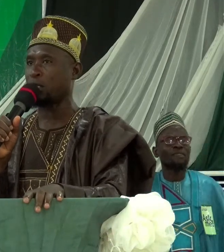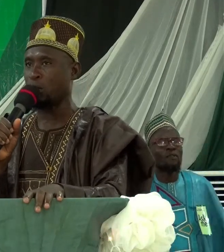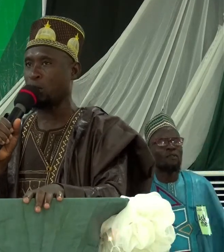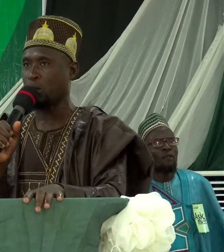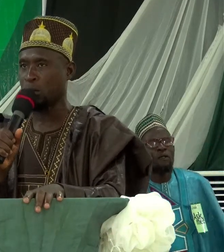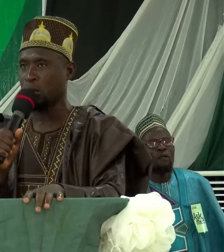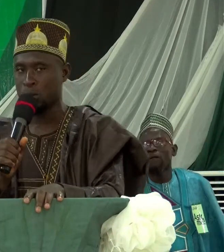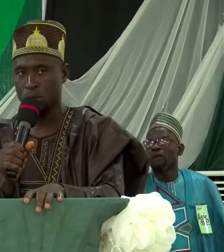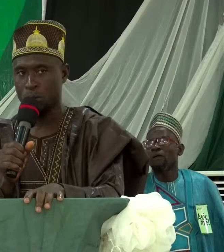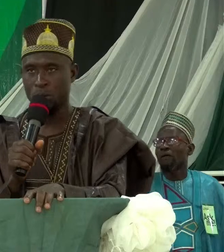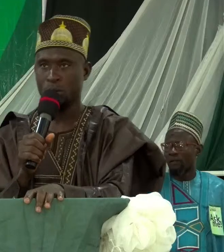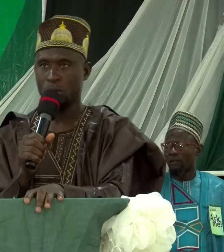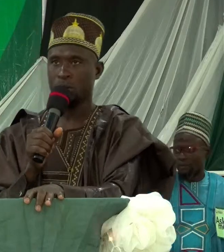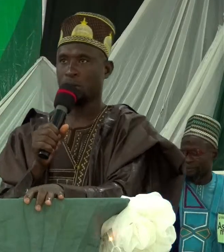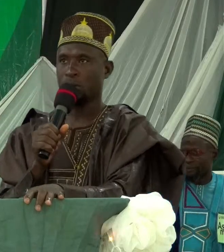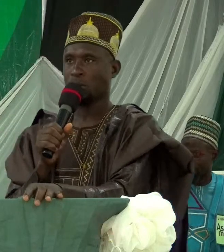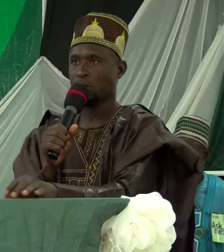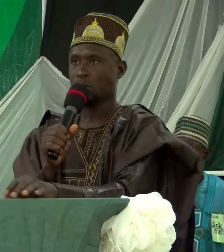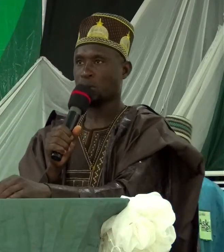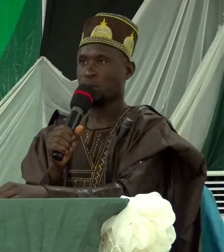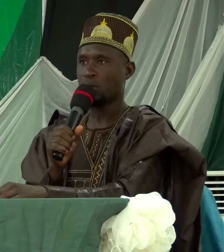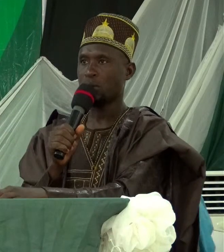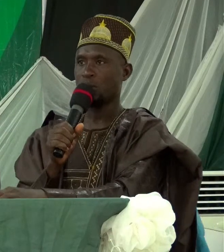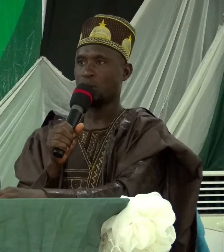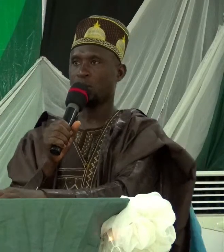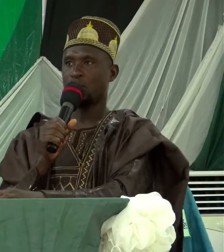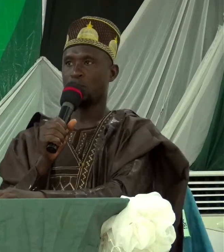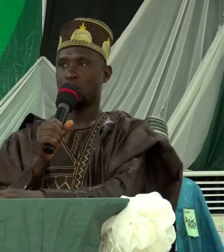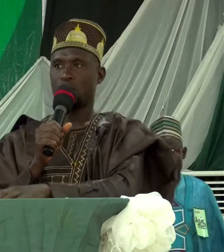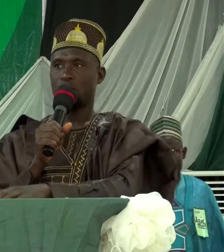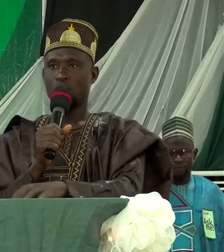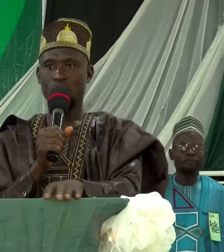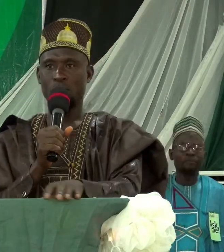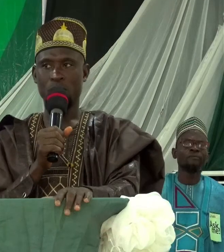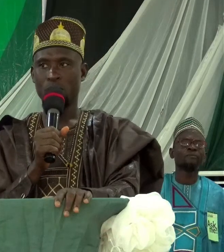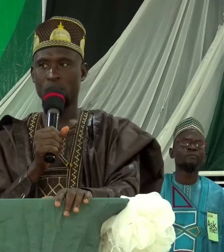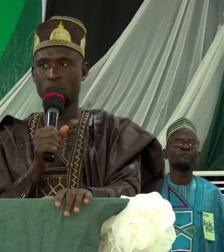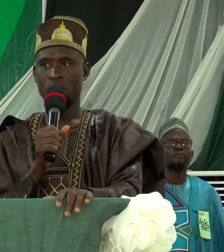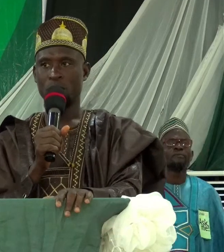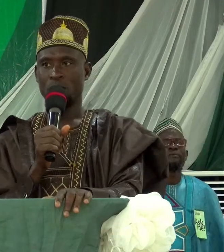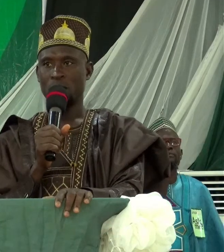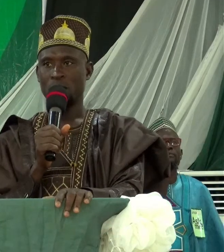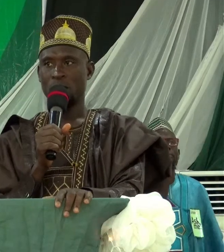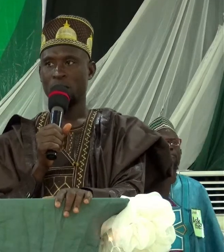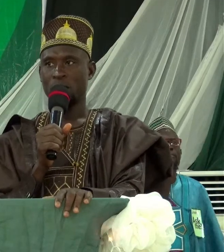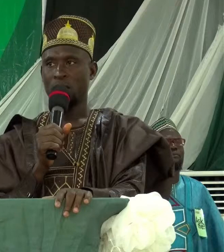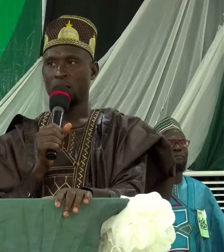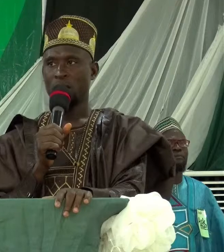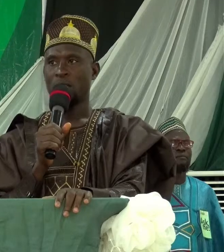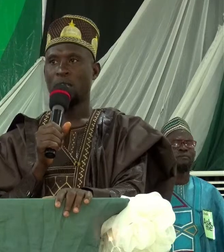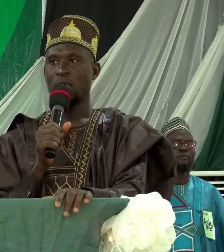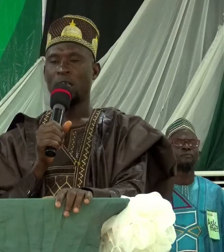وبركاته وعليكم السلام ورحمة الله وبركاته